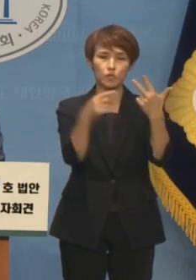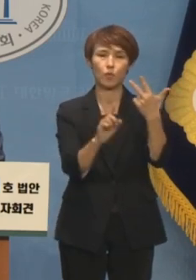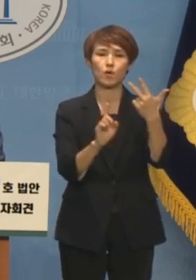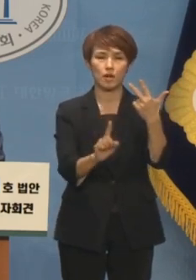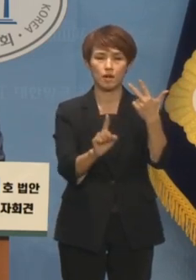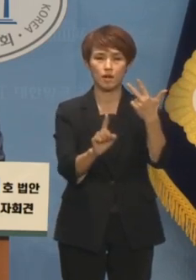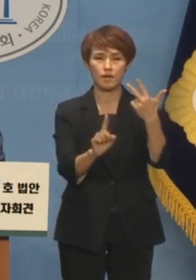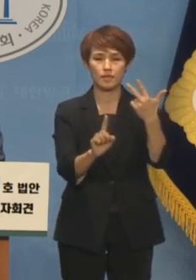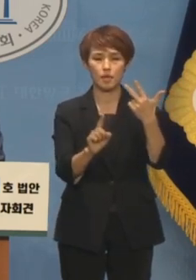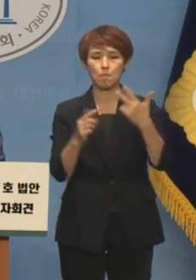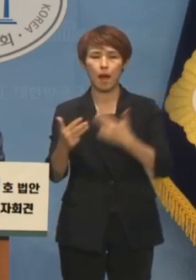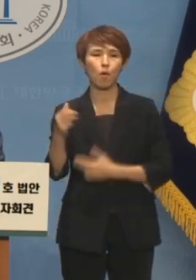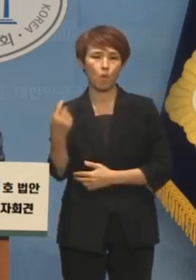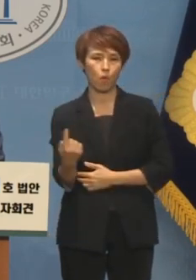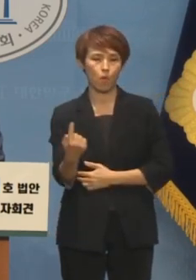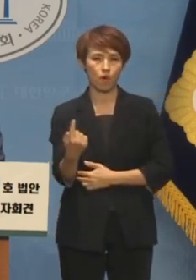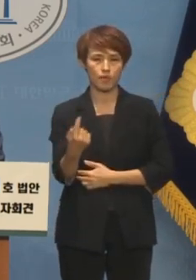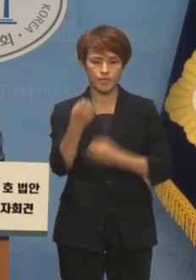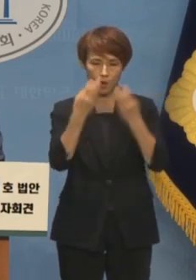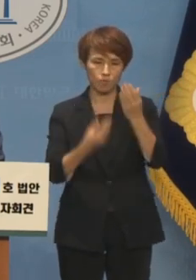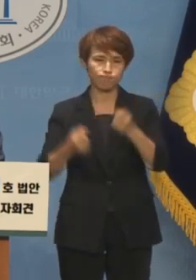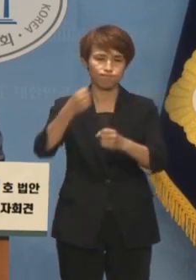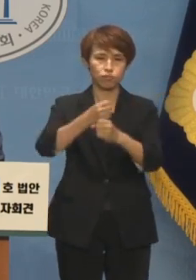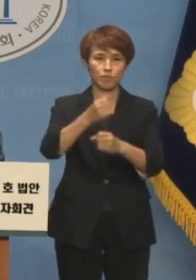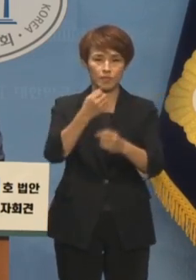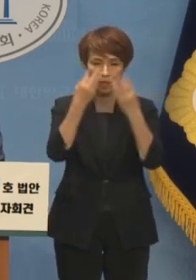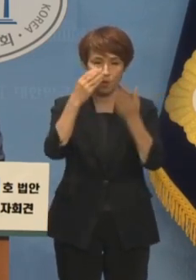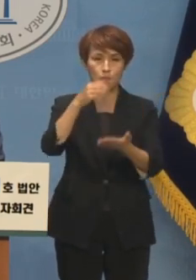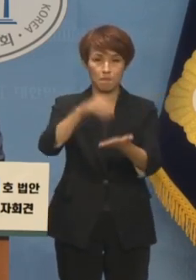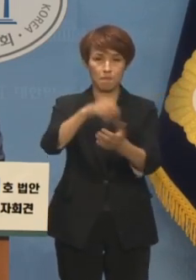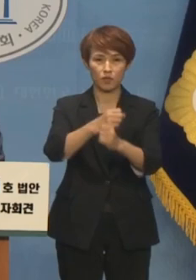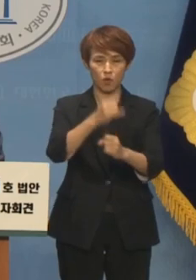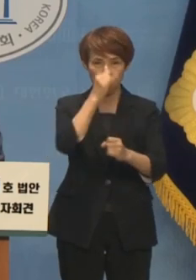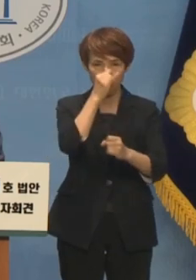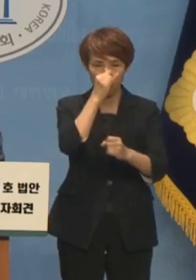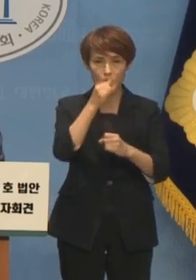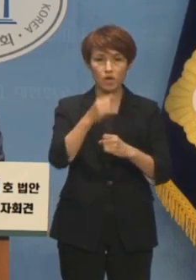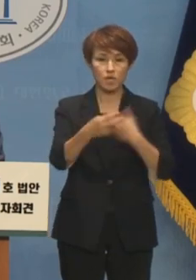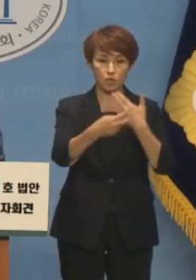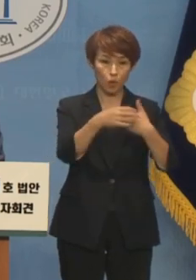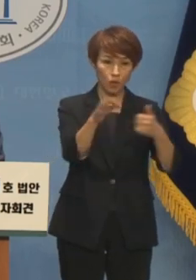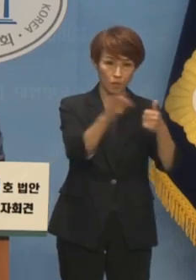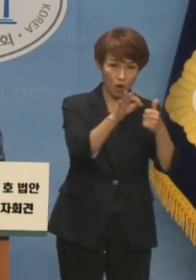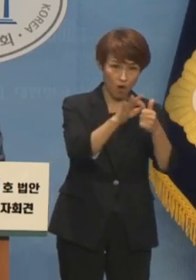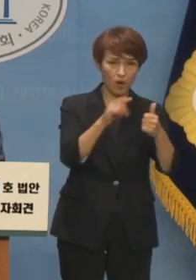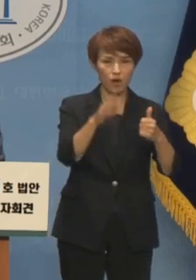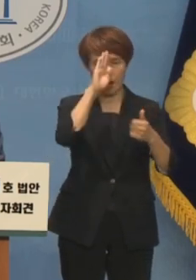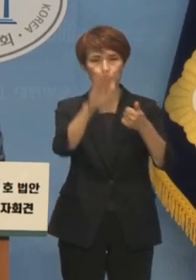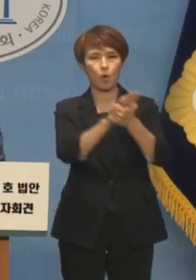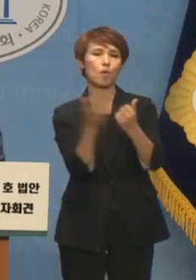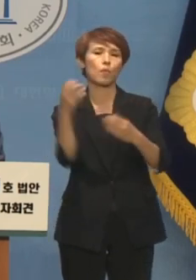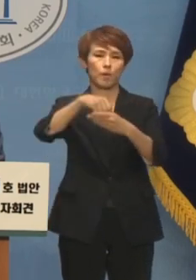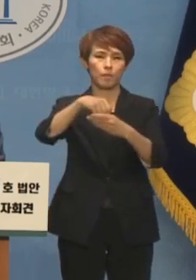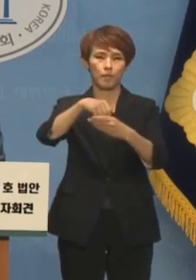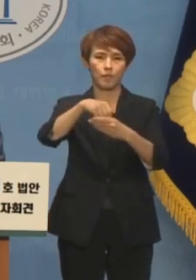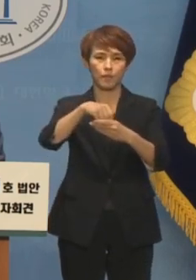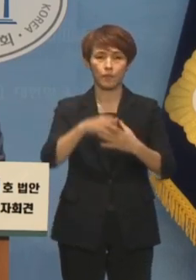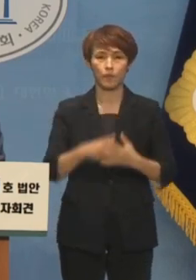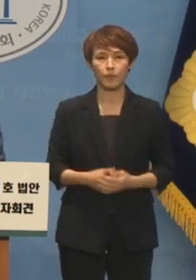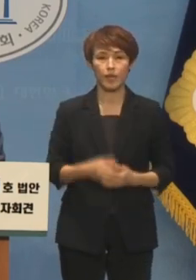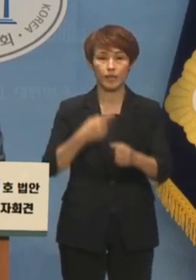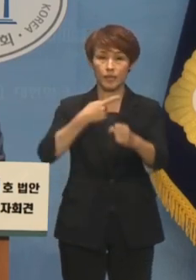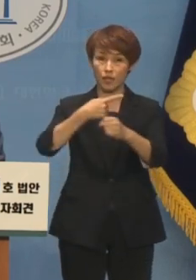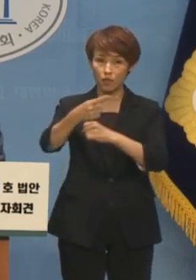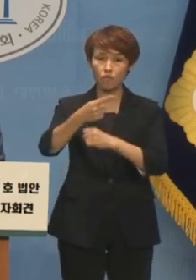제8호를 신설해 요양급여와 의료급여의 대상에 간병을 포함시키고 부칙의 경과 구정을 통해